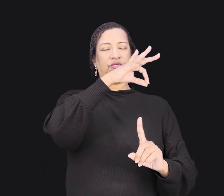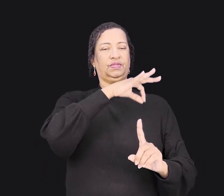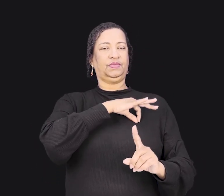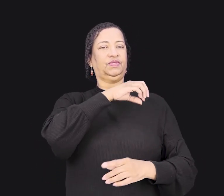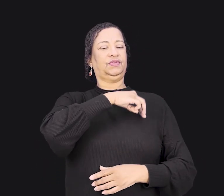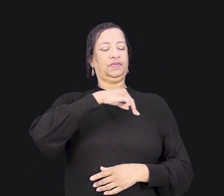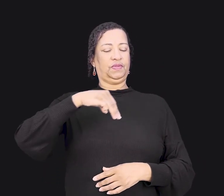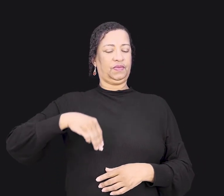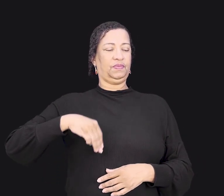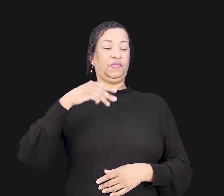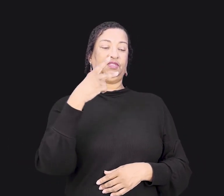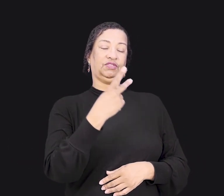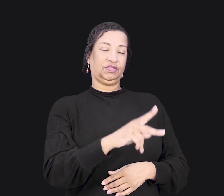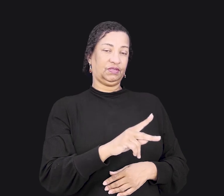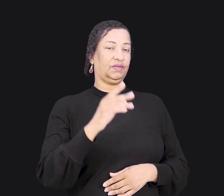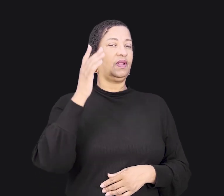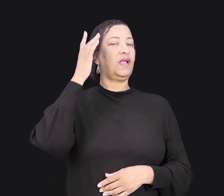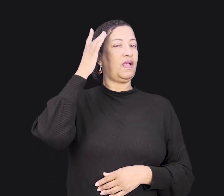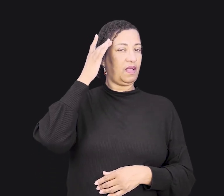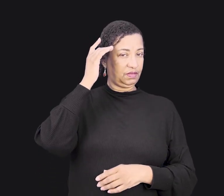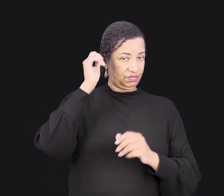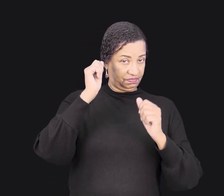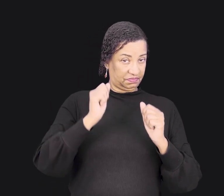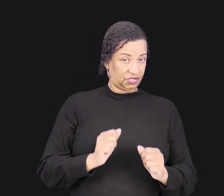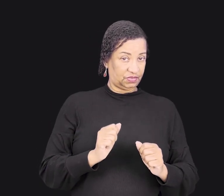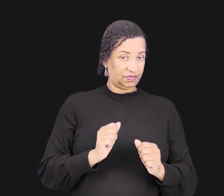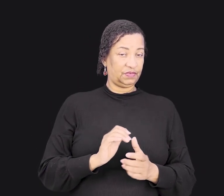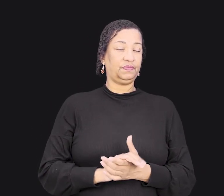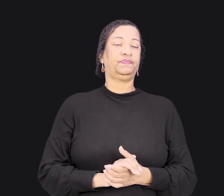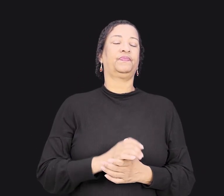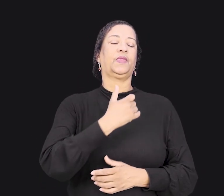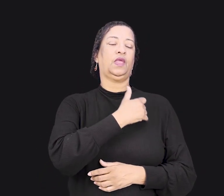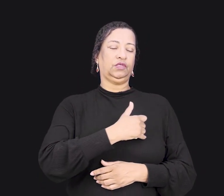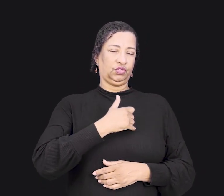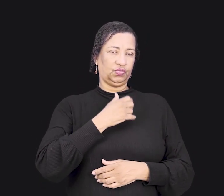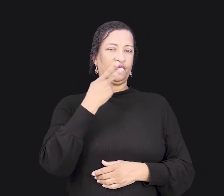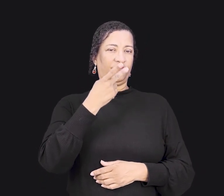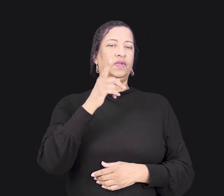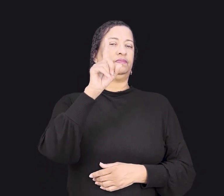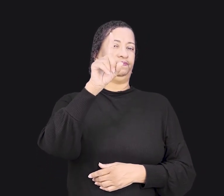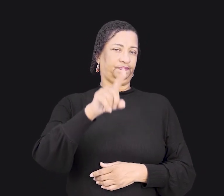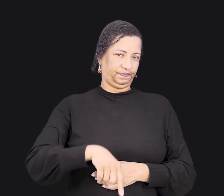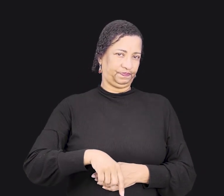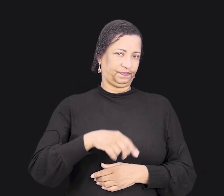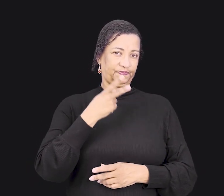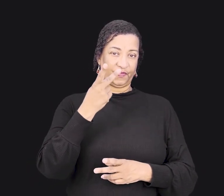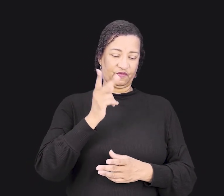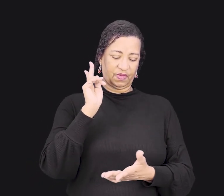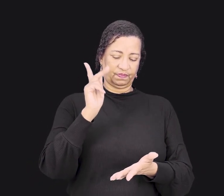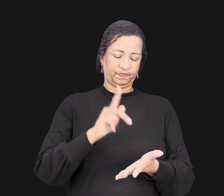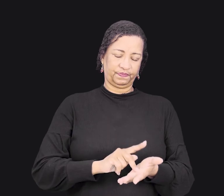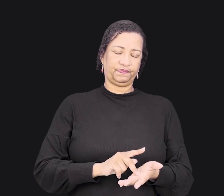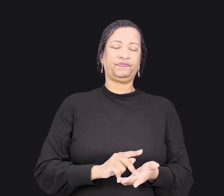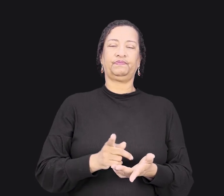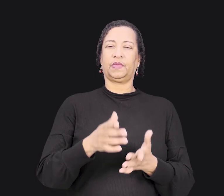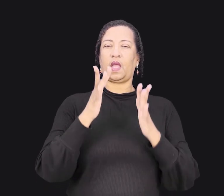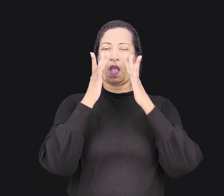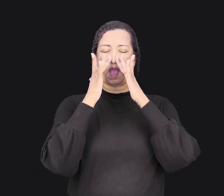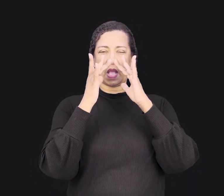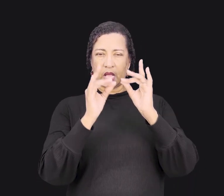mestre. Você acha que isso é possível? João diz que é. Basicamente ele afirma: prestem atenção, se vocês realmente